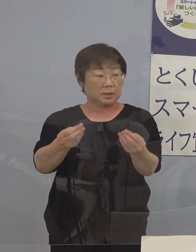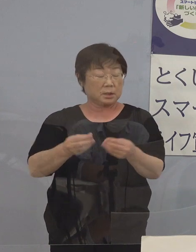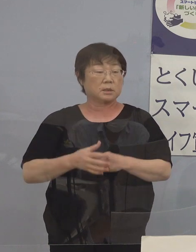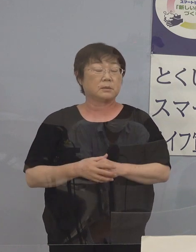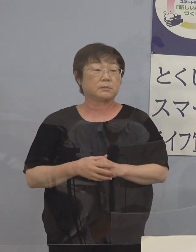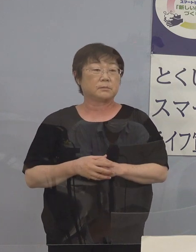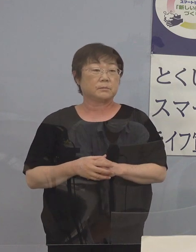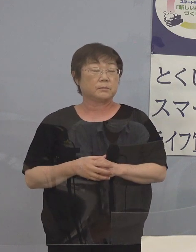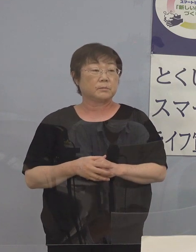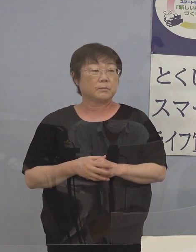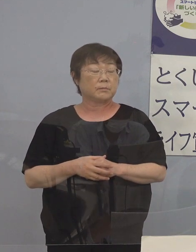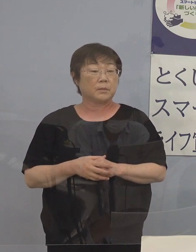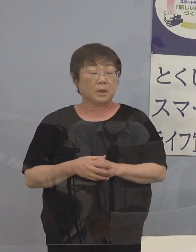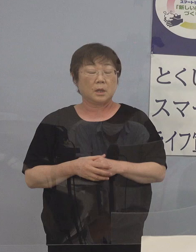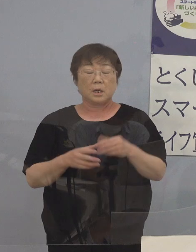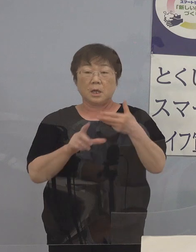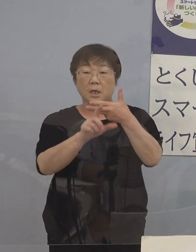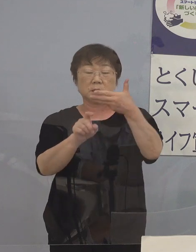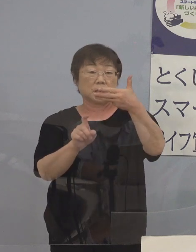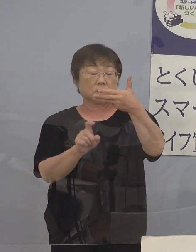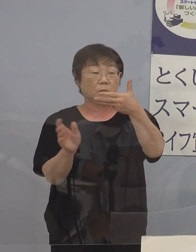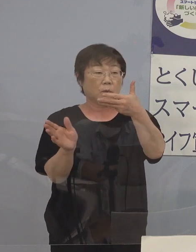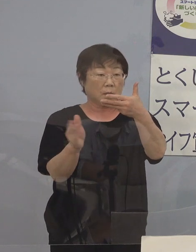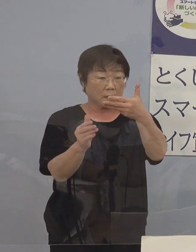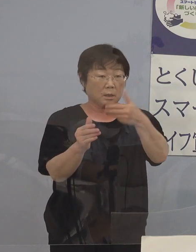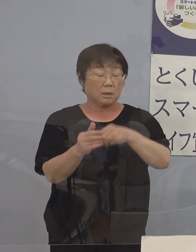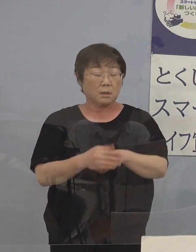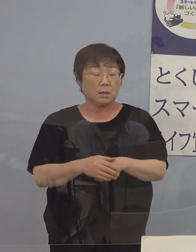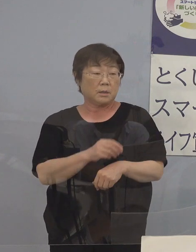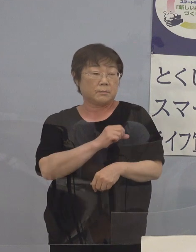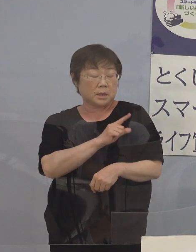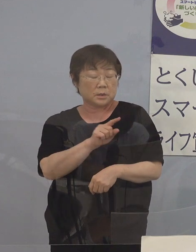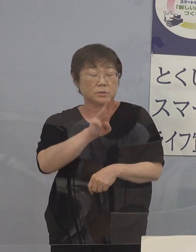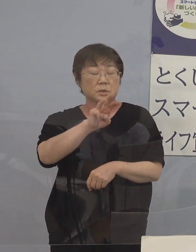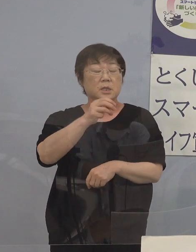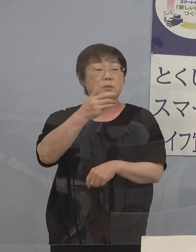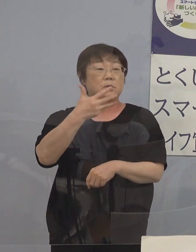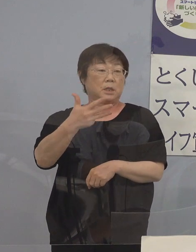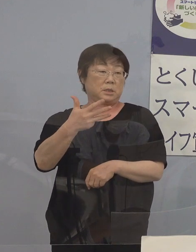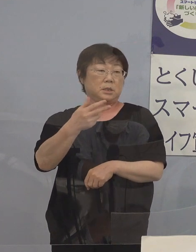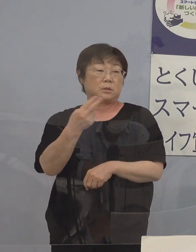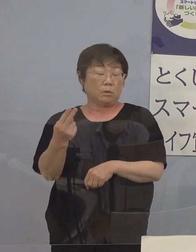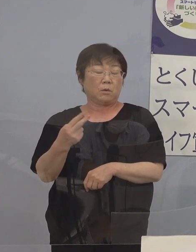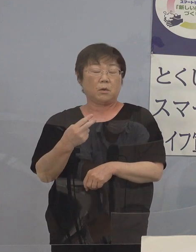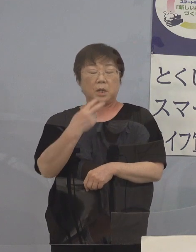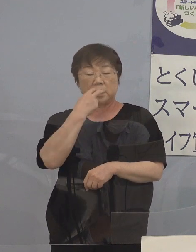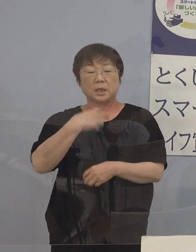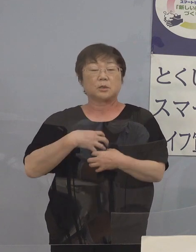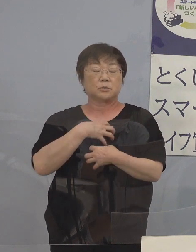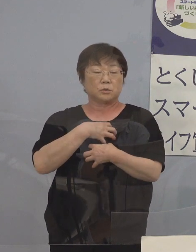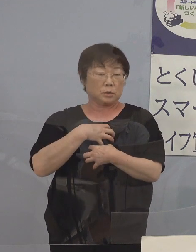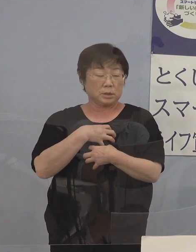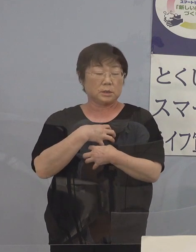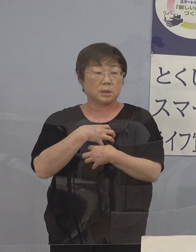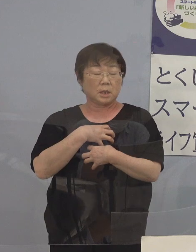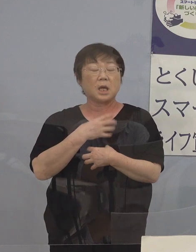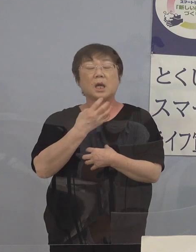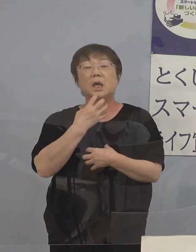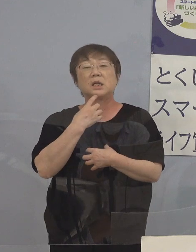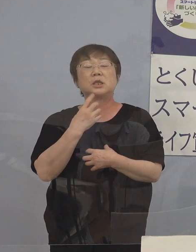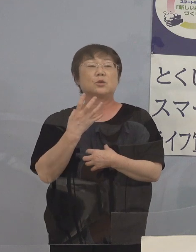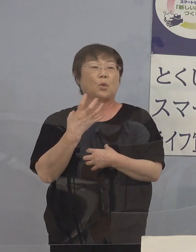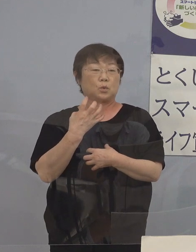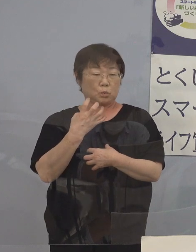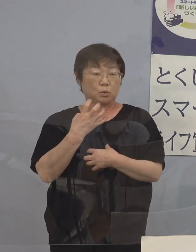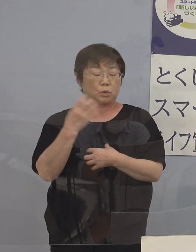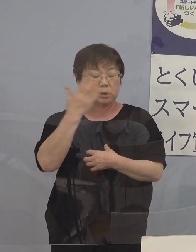られます。まあ、8月の10日から38度の熱、息苦しさ、咽頭